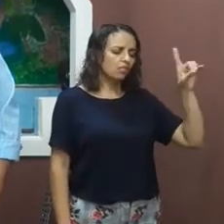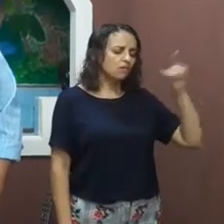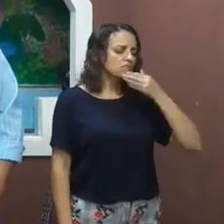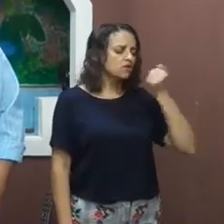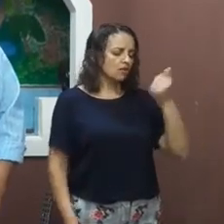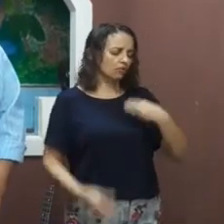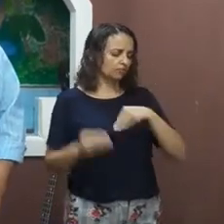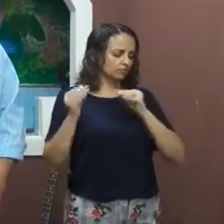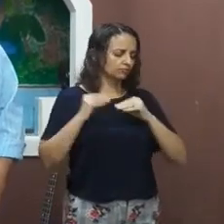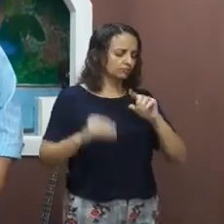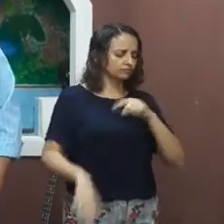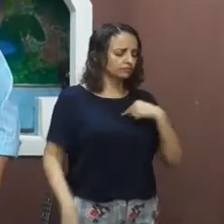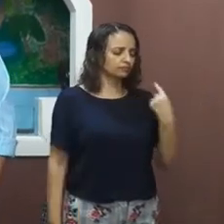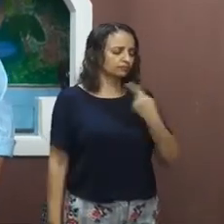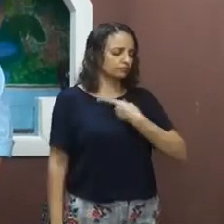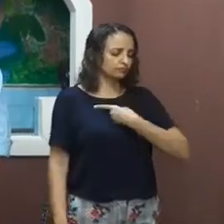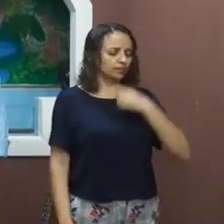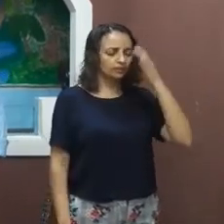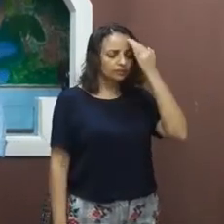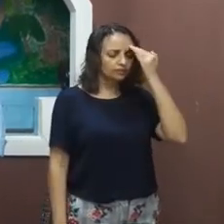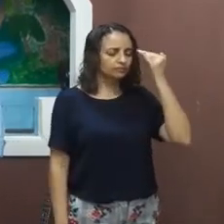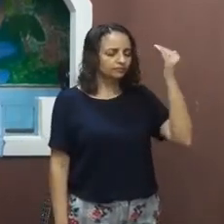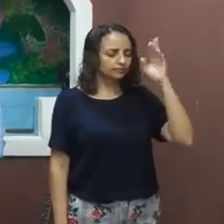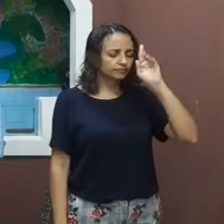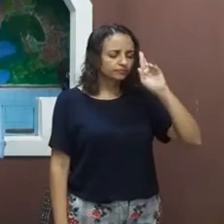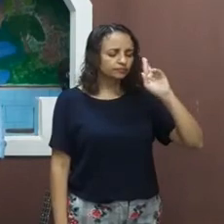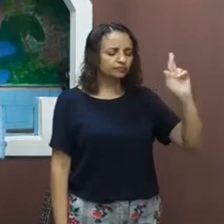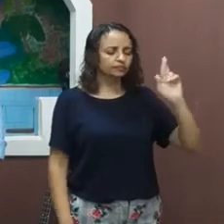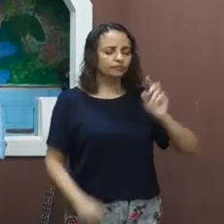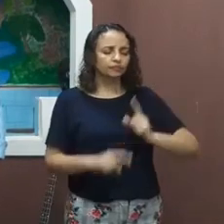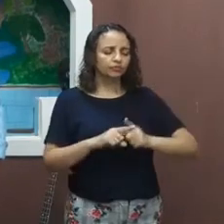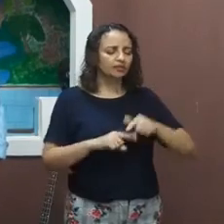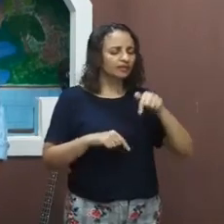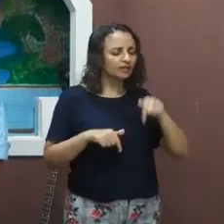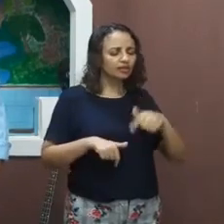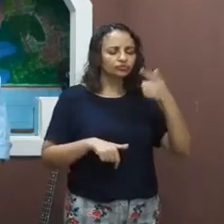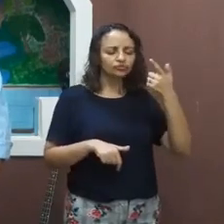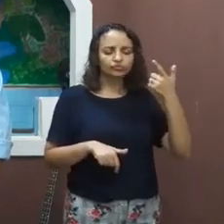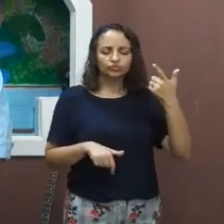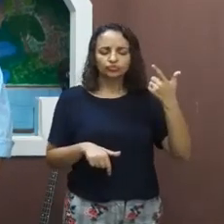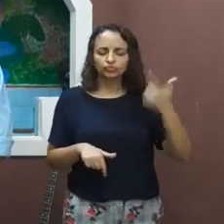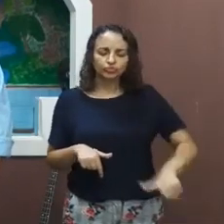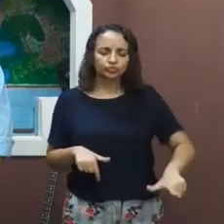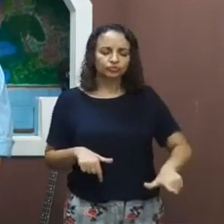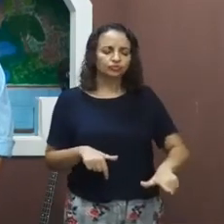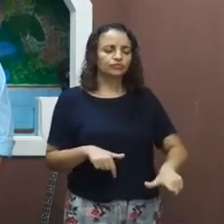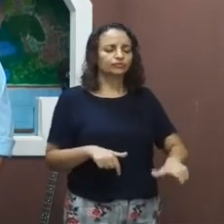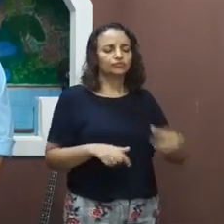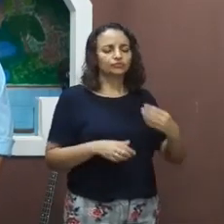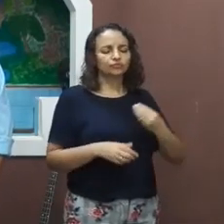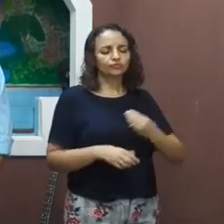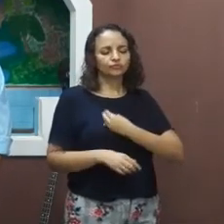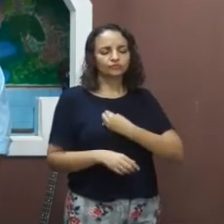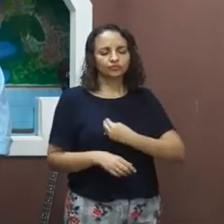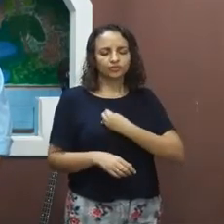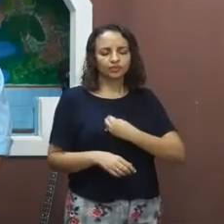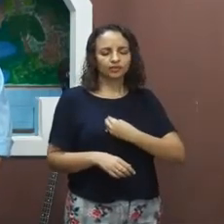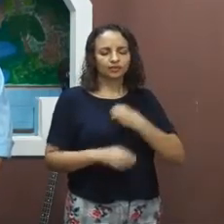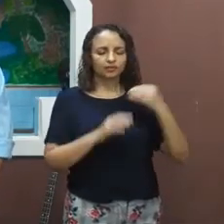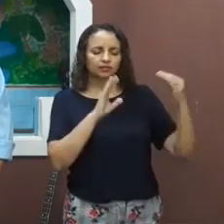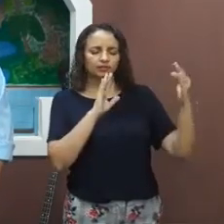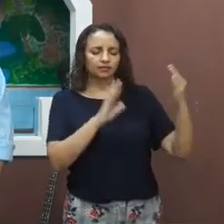um de nós, Senhor. Pai querido, muito obrigado, Senhor, por mais uma vez estarmos aqui na Tua casa, na Tua presença. Pedimos a Ti